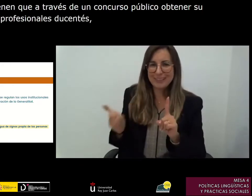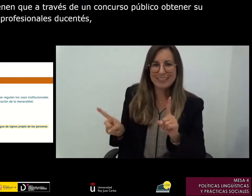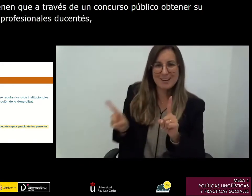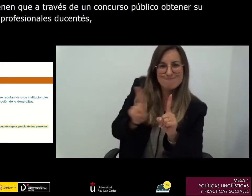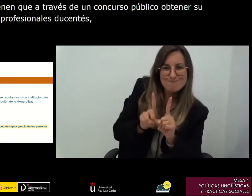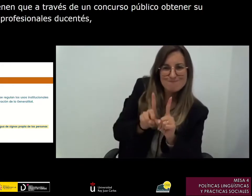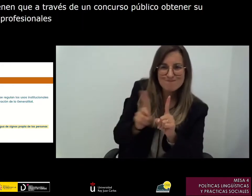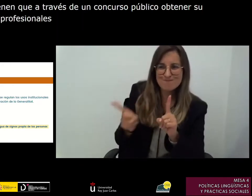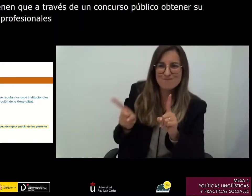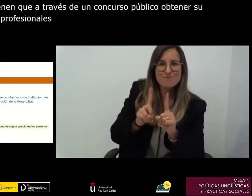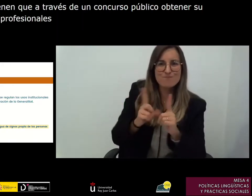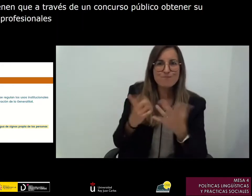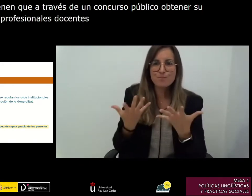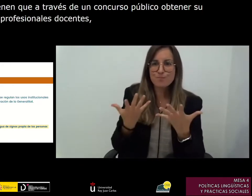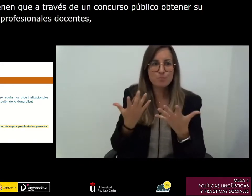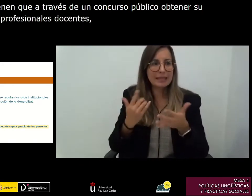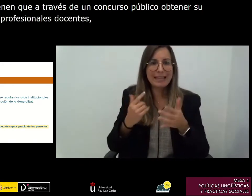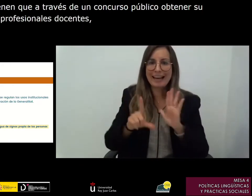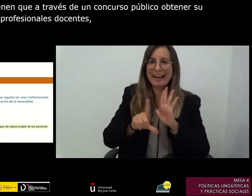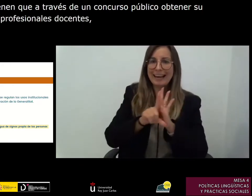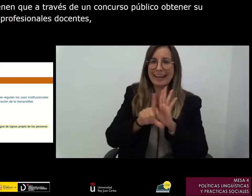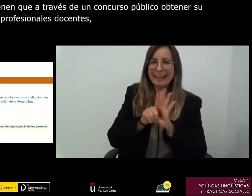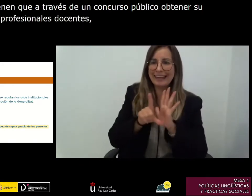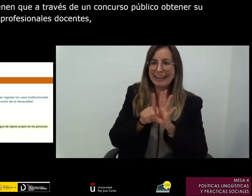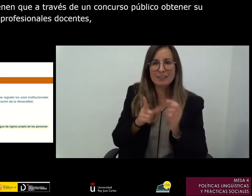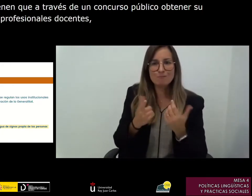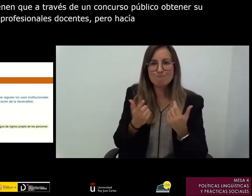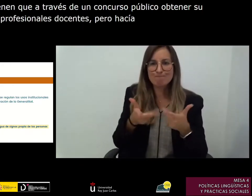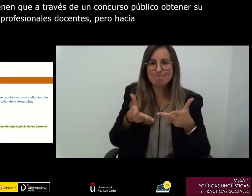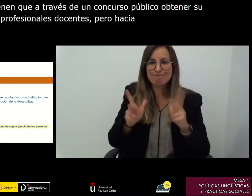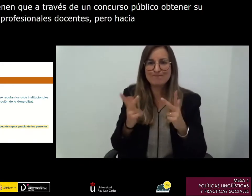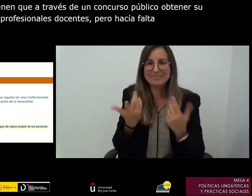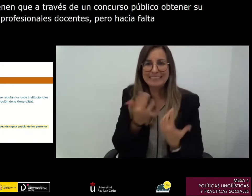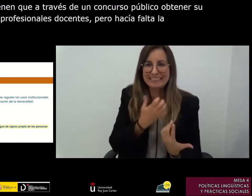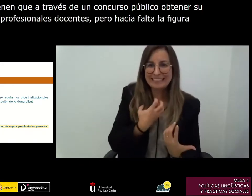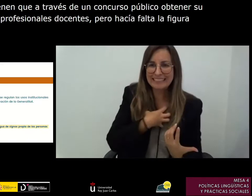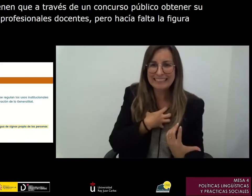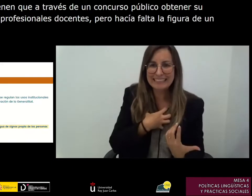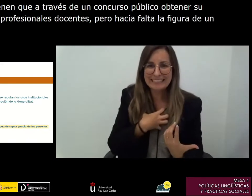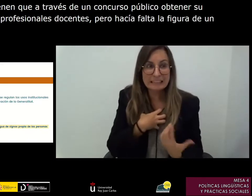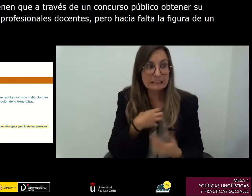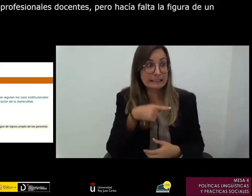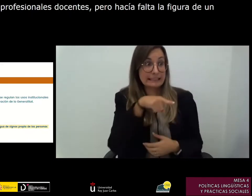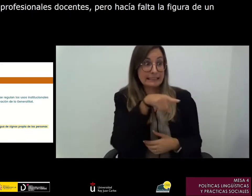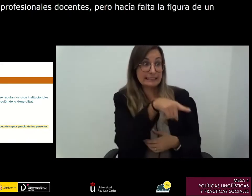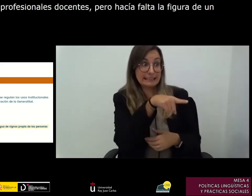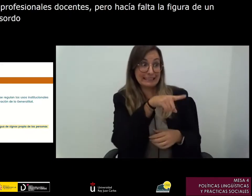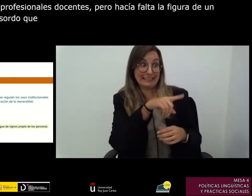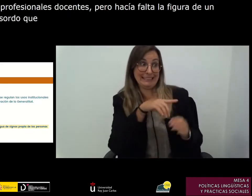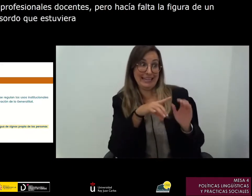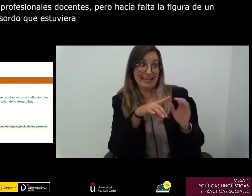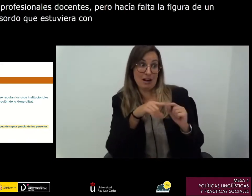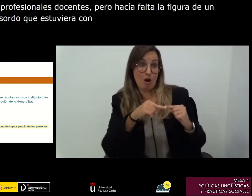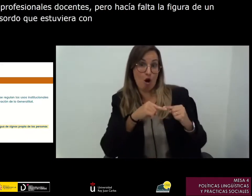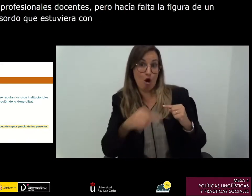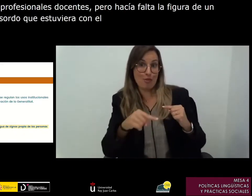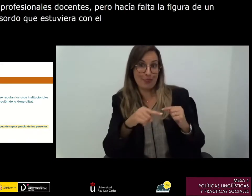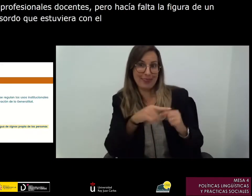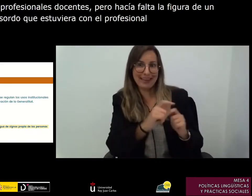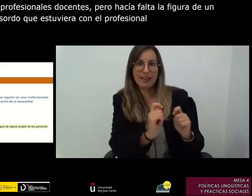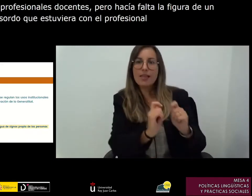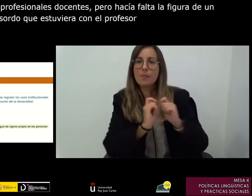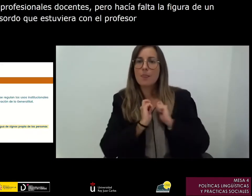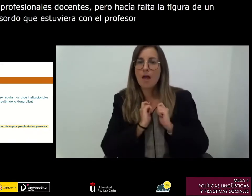una figura de un profesional sordo que estuviera con el profesor, con el docente, para poder